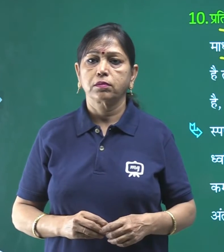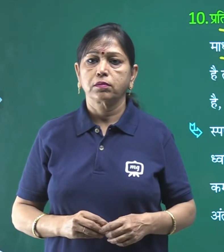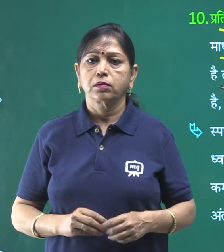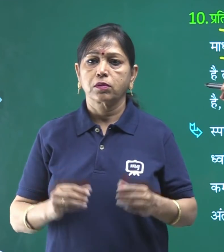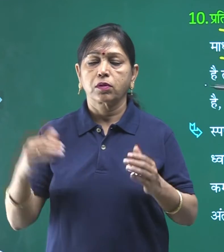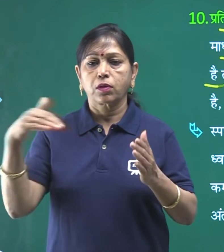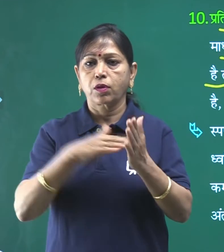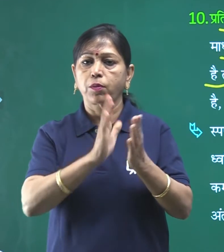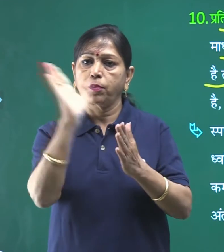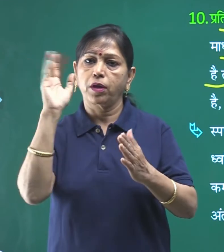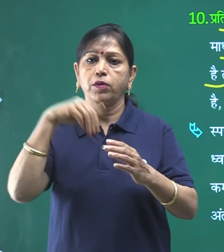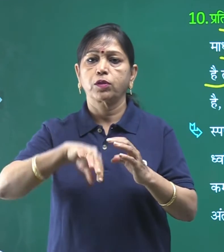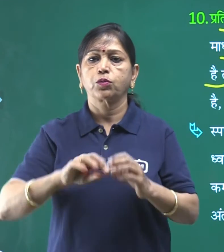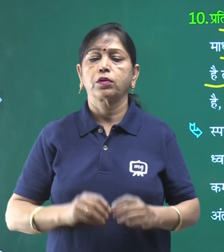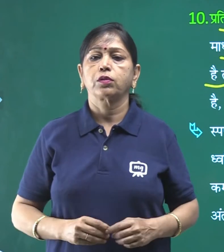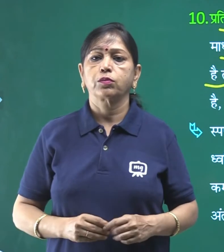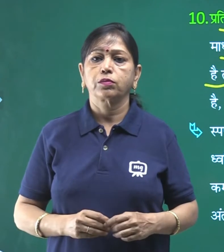परावर्तित होती है तो